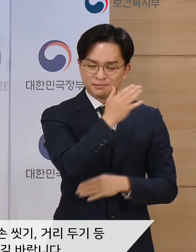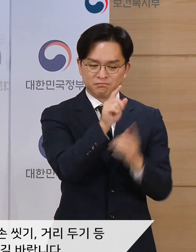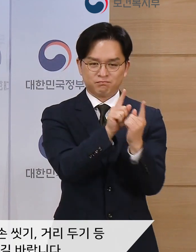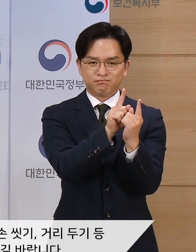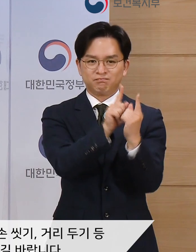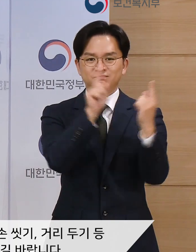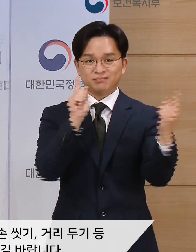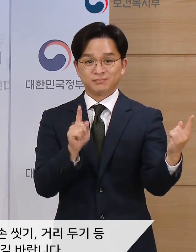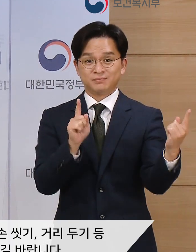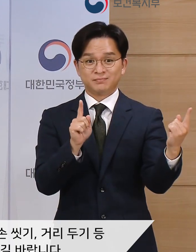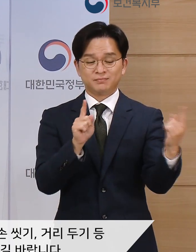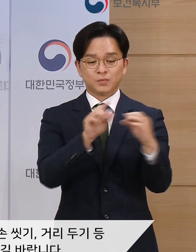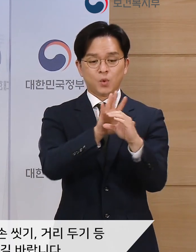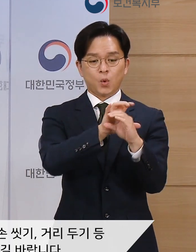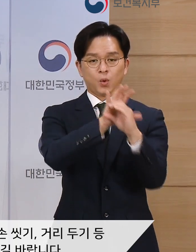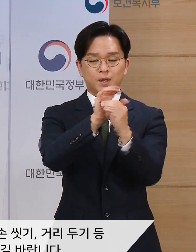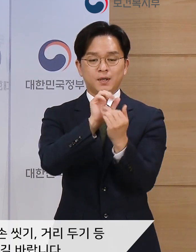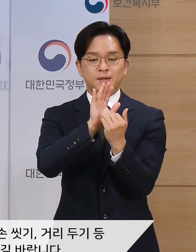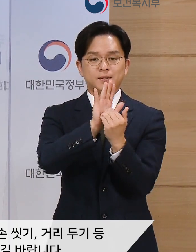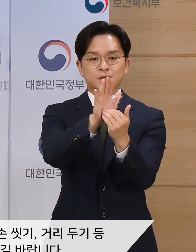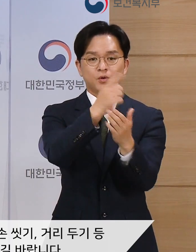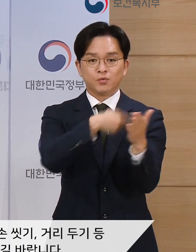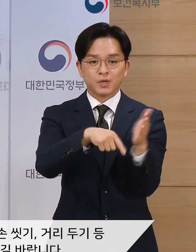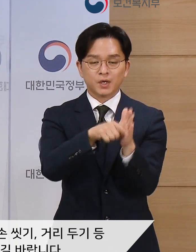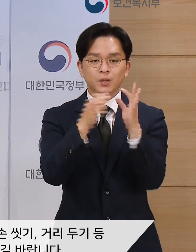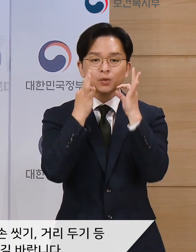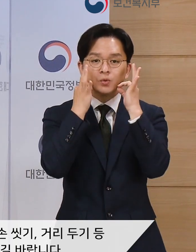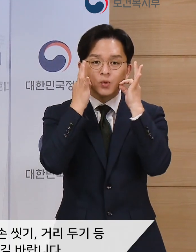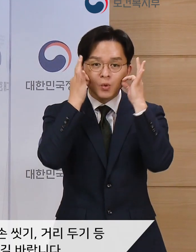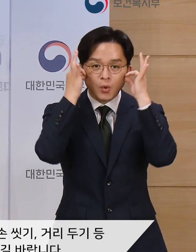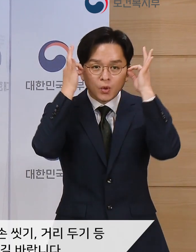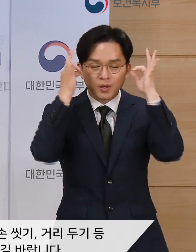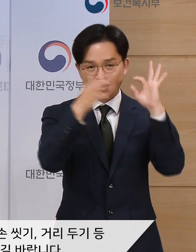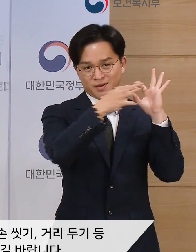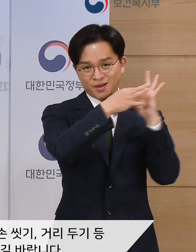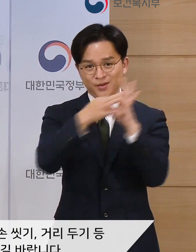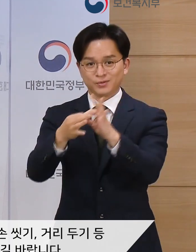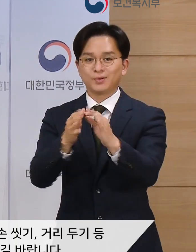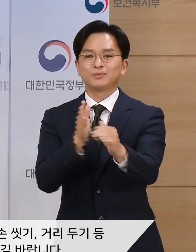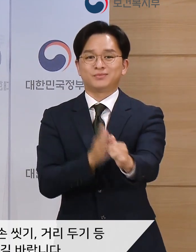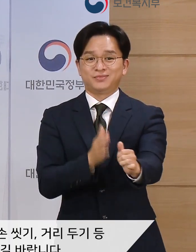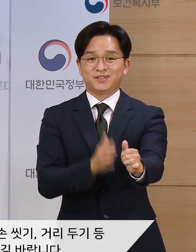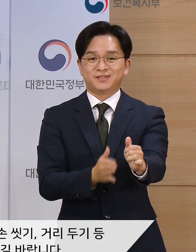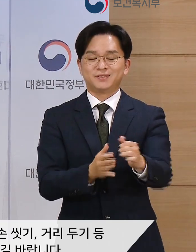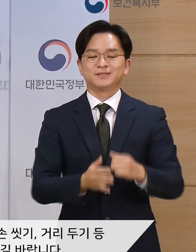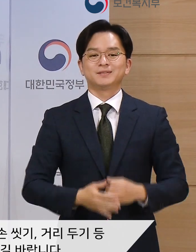등 코로나19의 전파를 예방하기 위한 노력을 함께 해주시길 바랍니다.